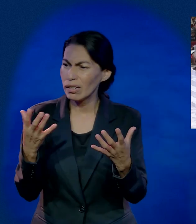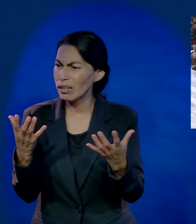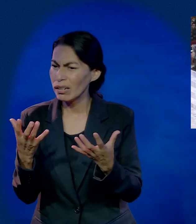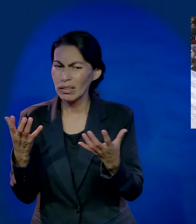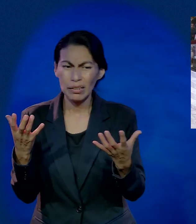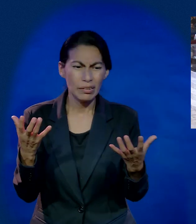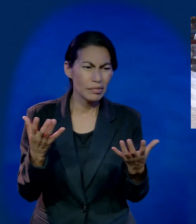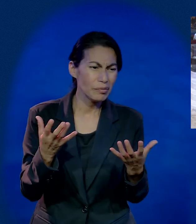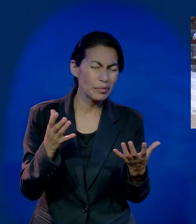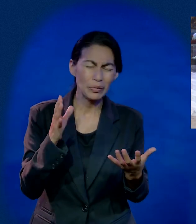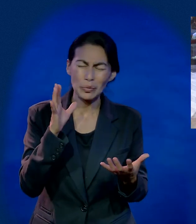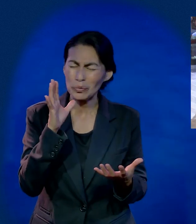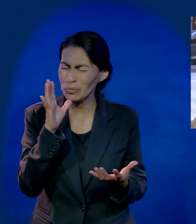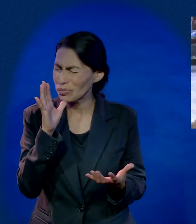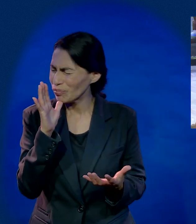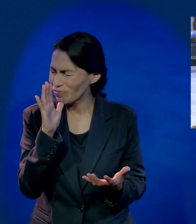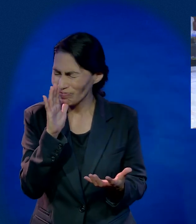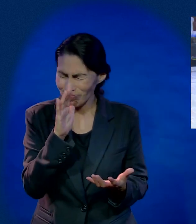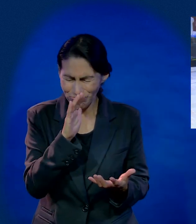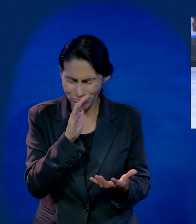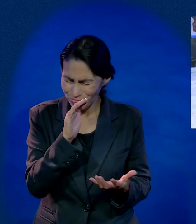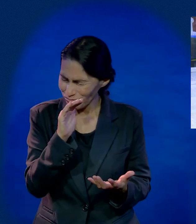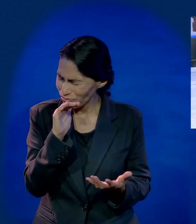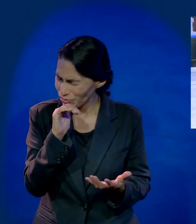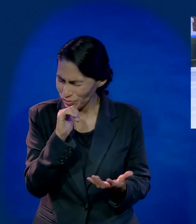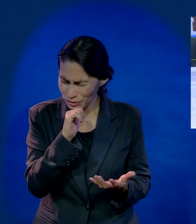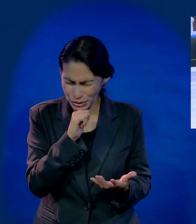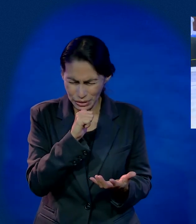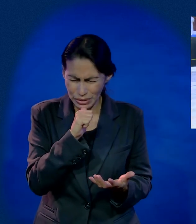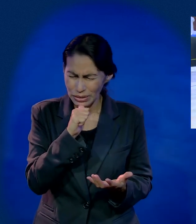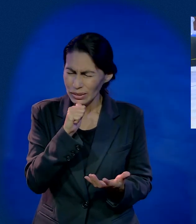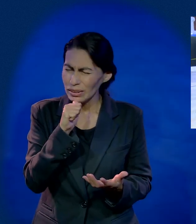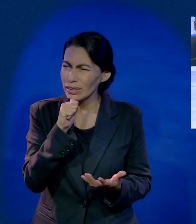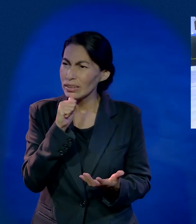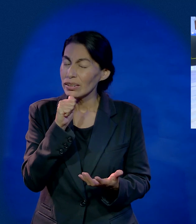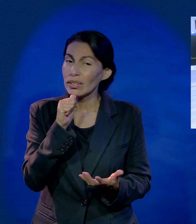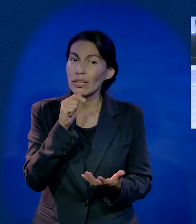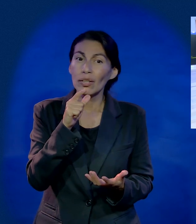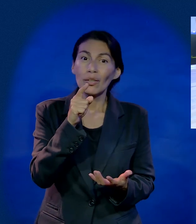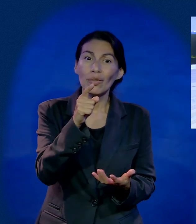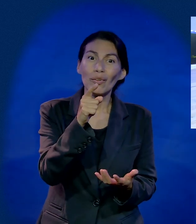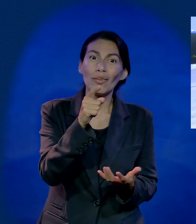Has buscado mil recursos y no puedes más.